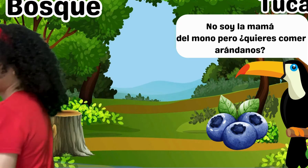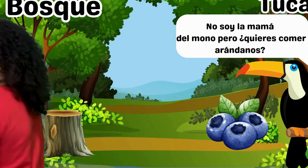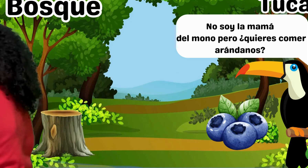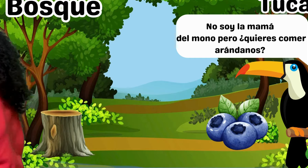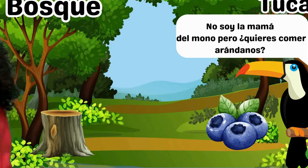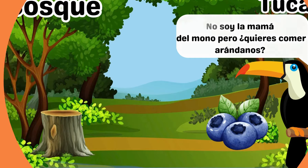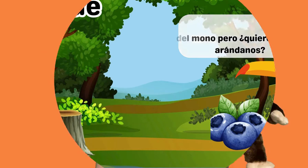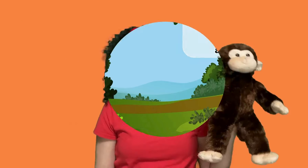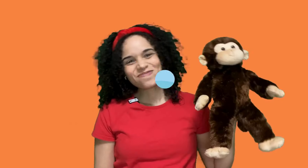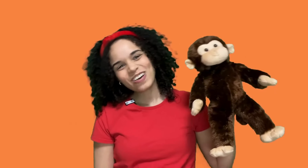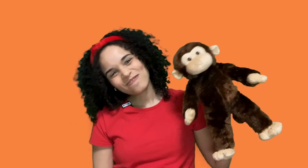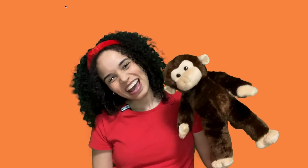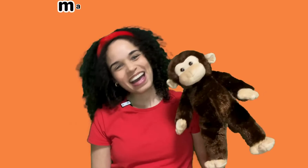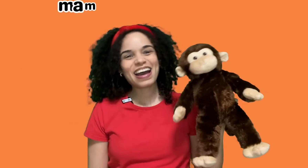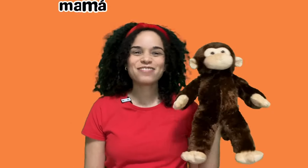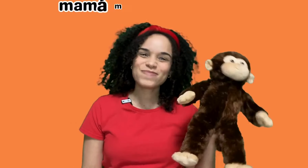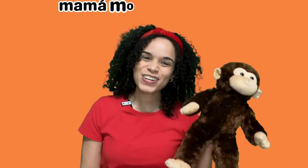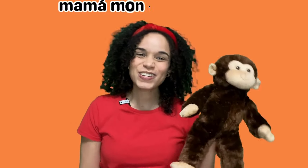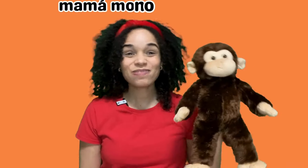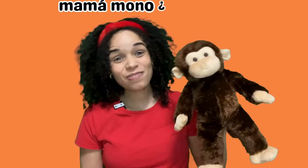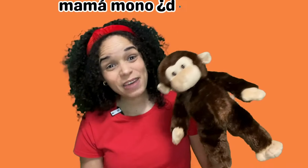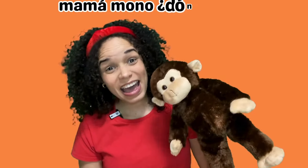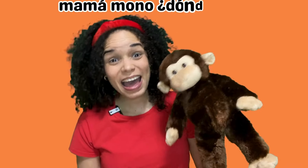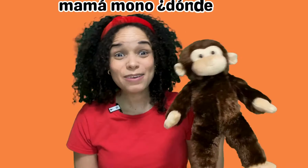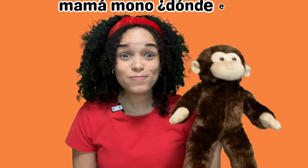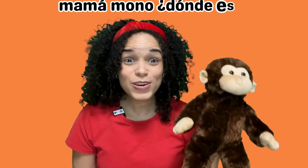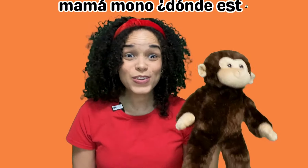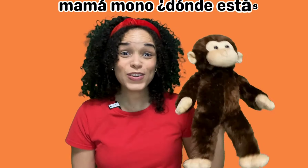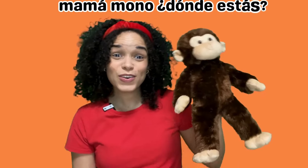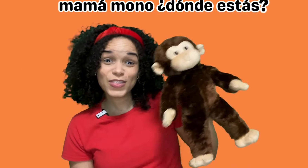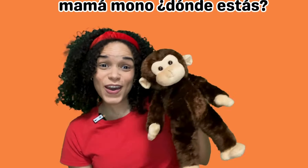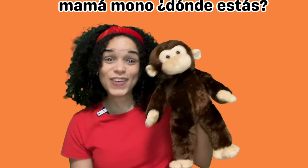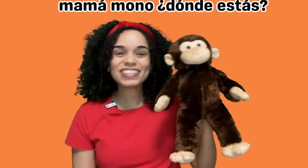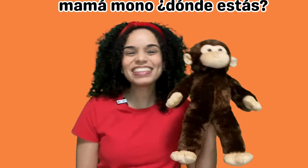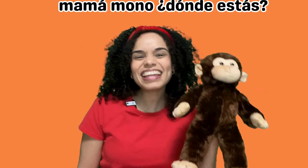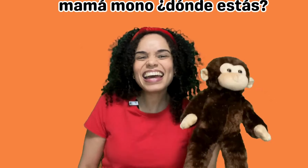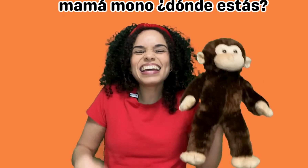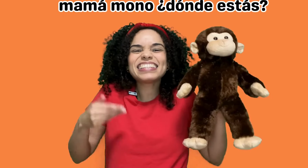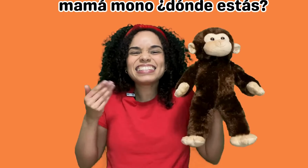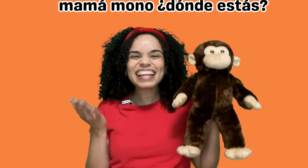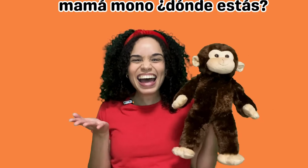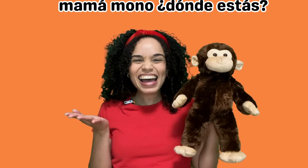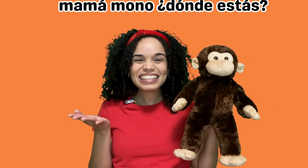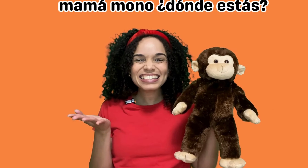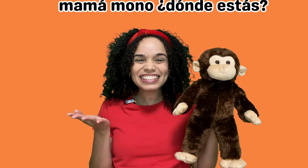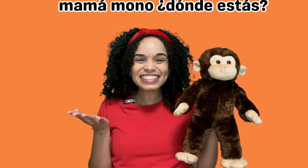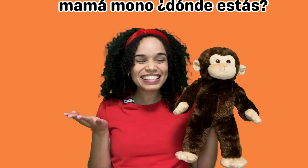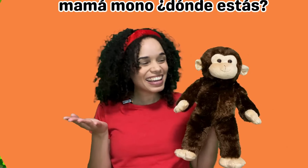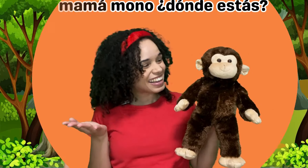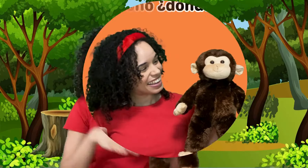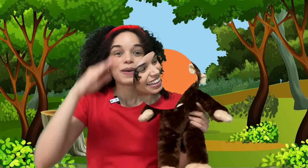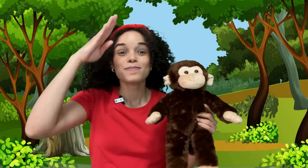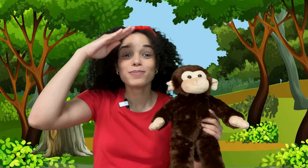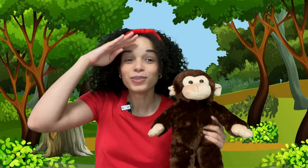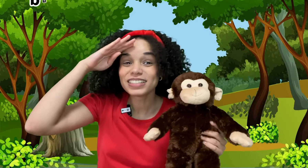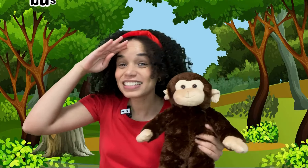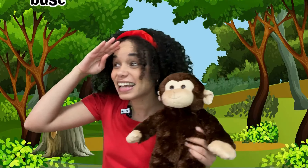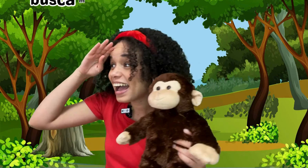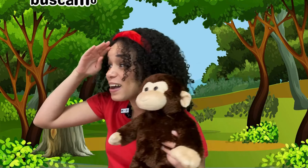vamos mamá mono mamá mono dónde estás buscamos